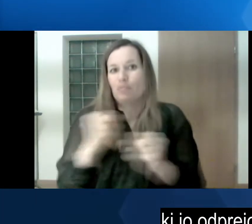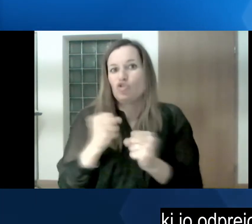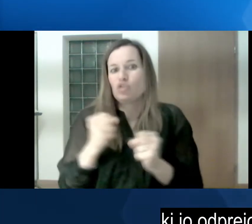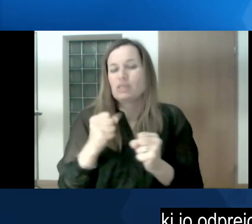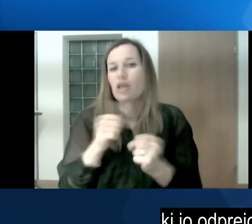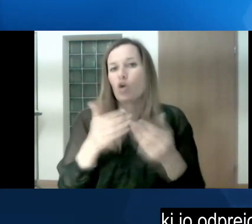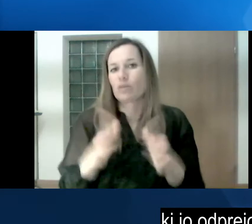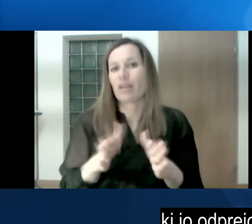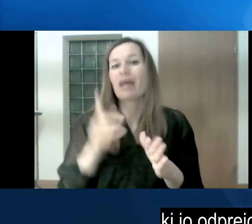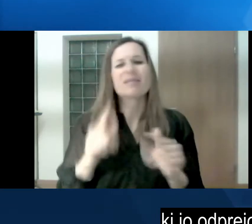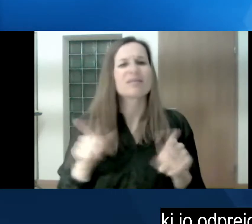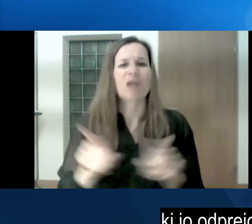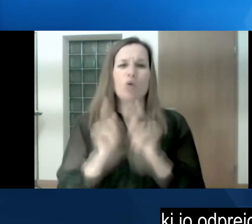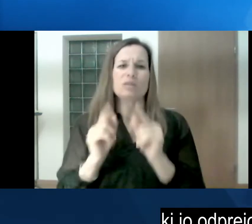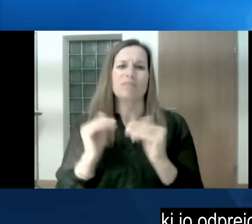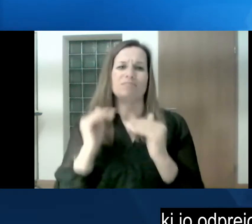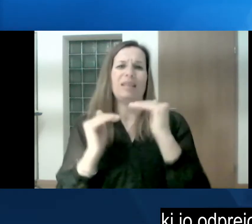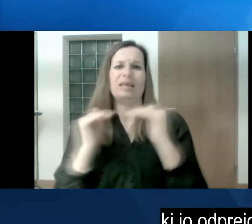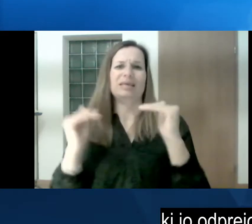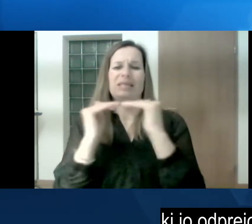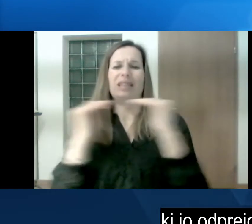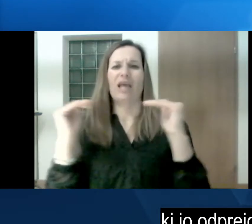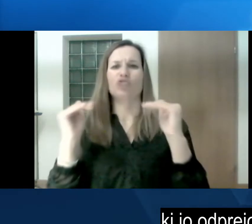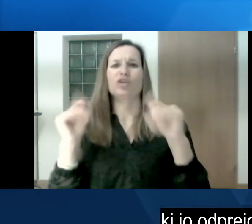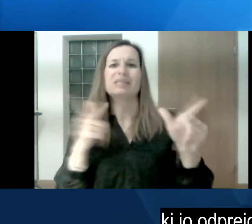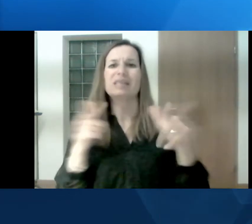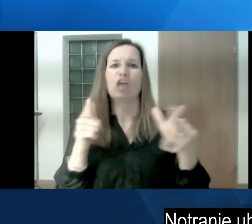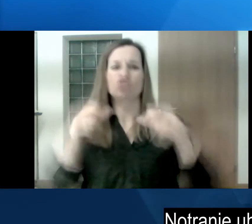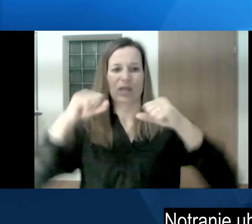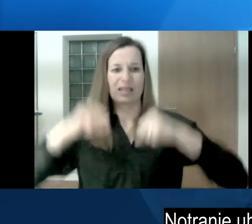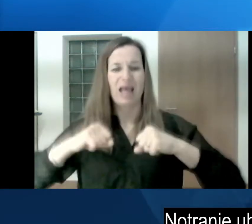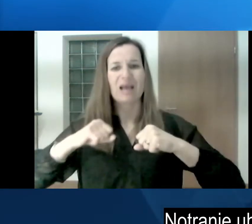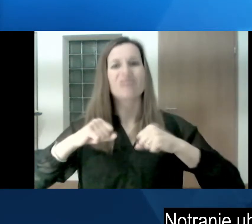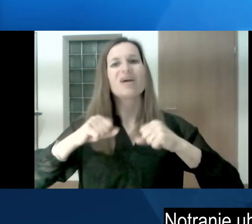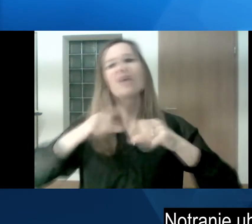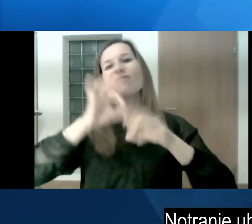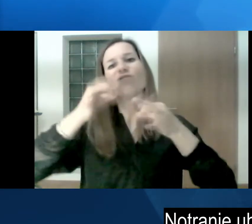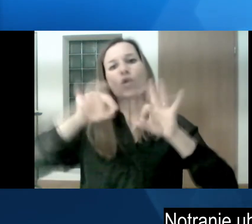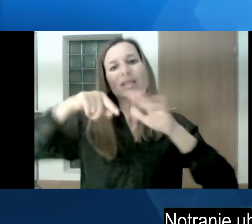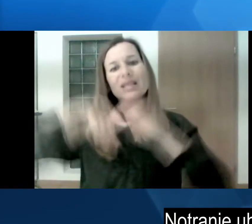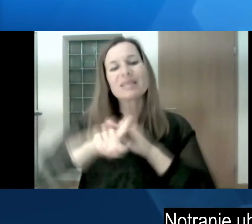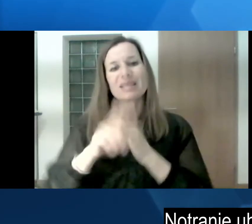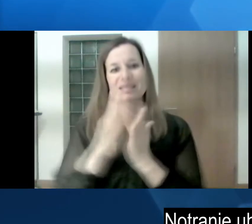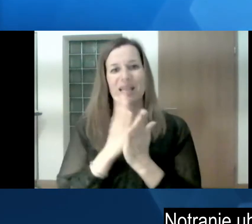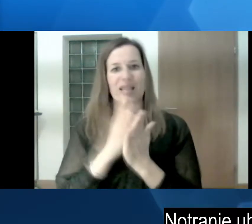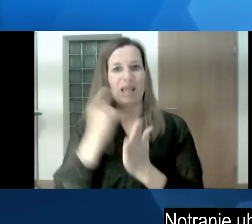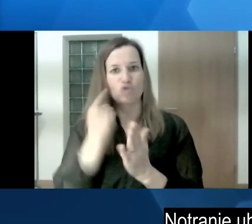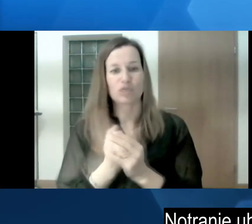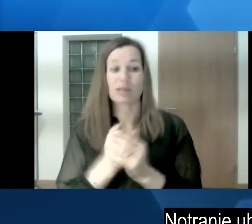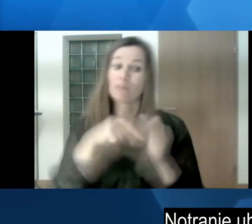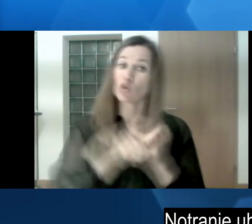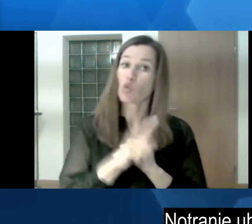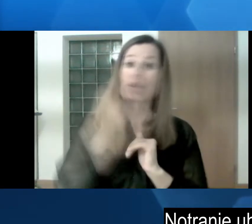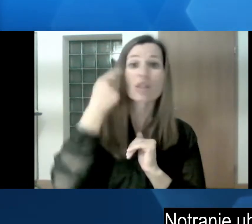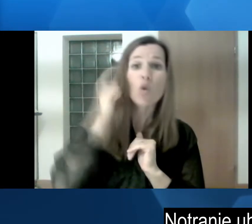izenači zračni tlak v votlini srednjega ušesa. Notranje uho, polžek,